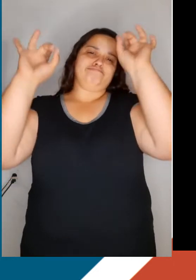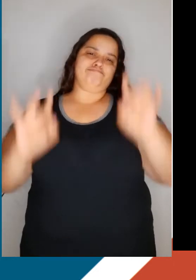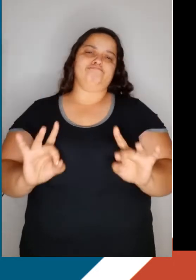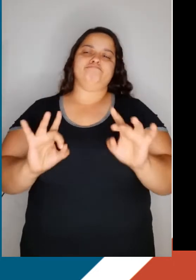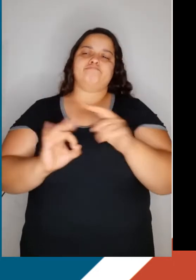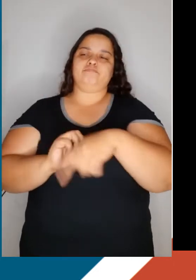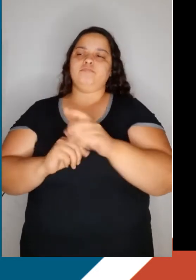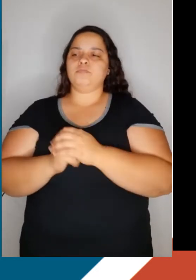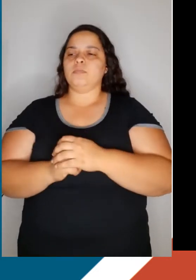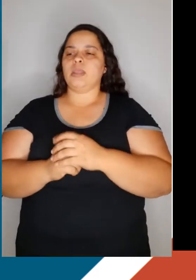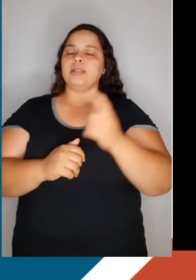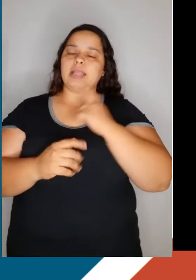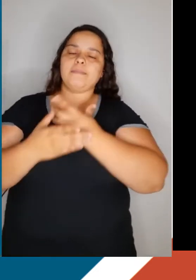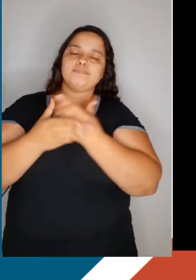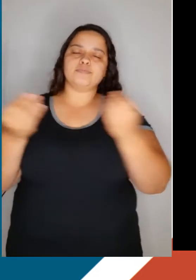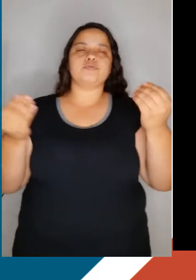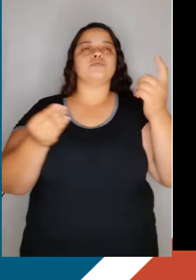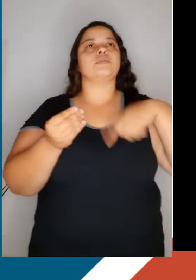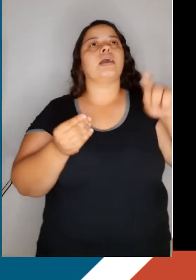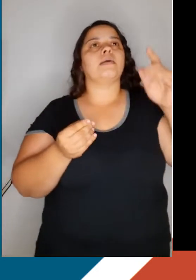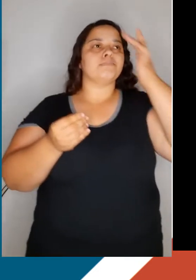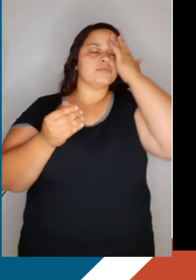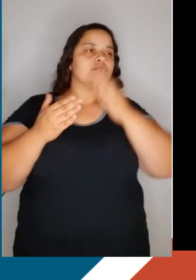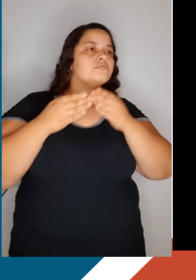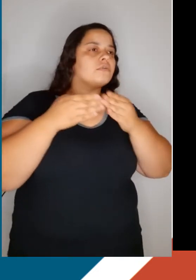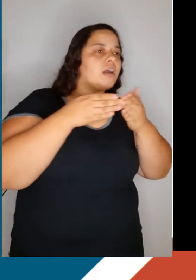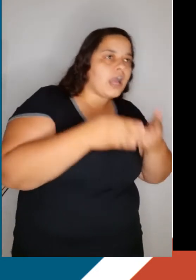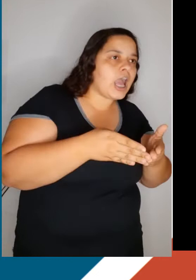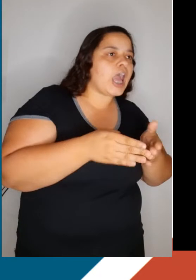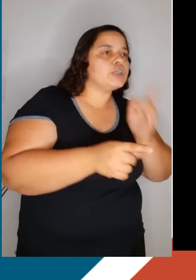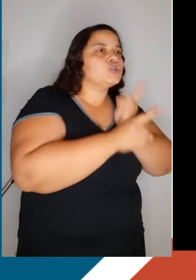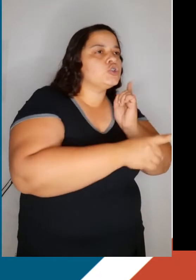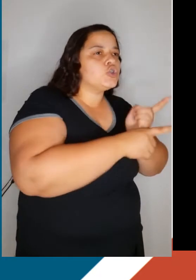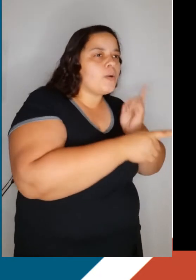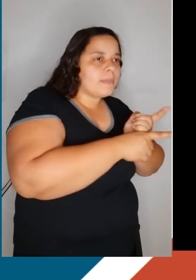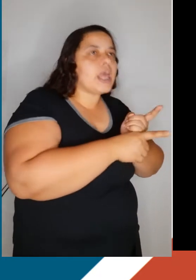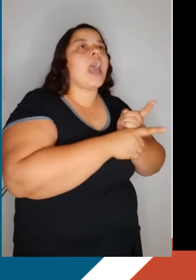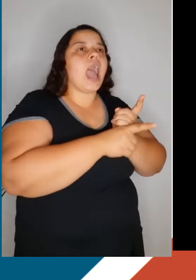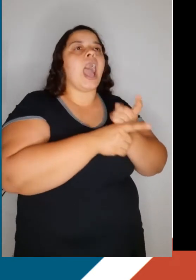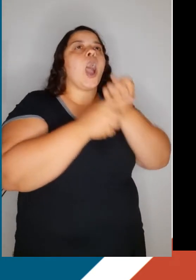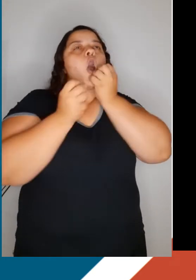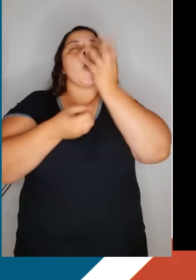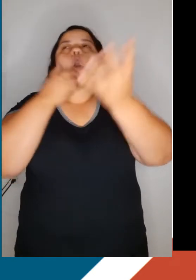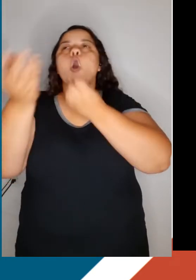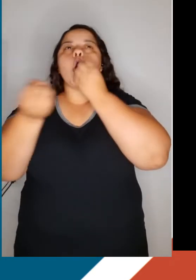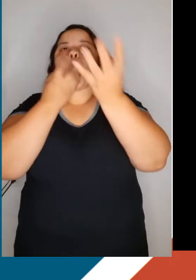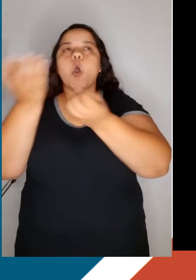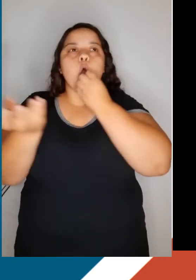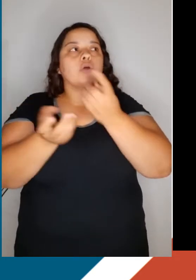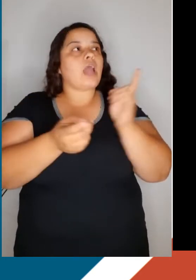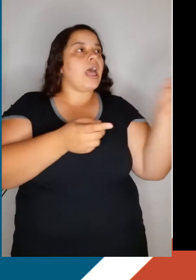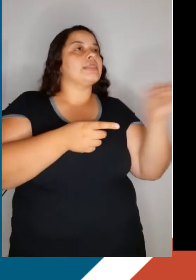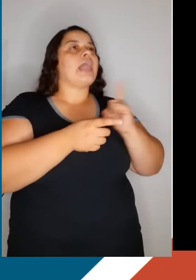região africana e que voltavam para a Europa contando sobre as riquezas e as maravilhas que eles tinham descoberto quando eles estiveram por